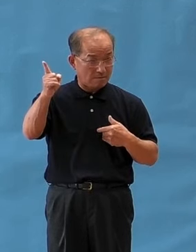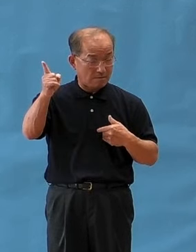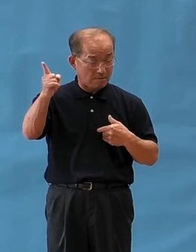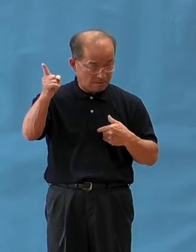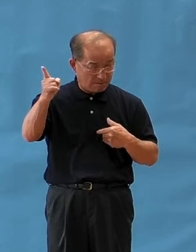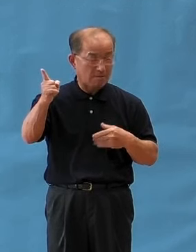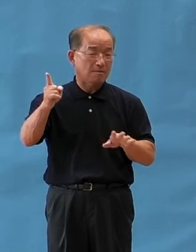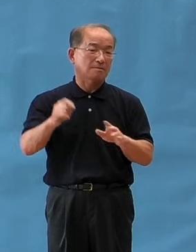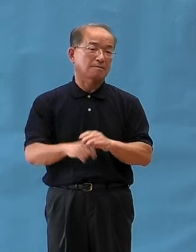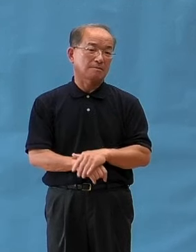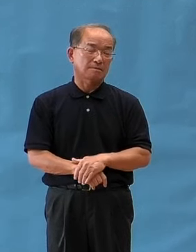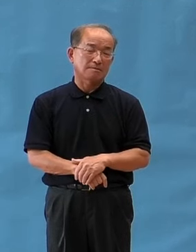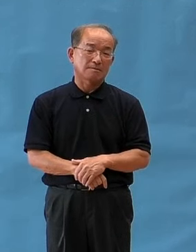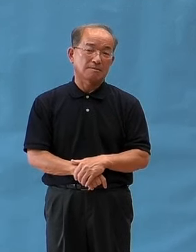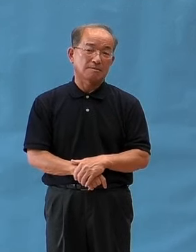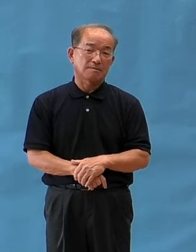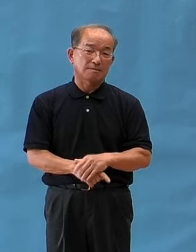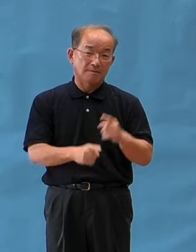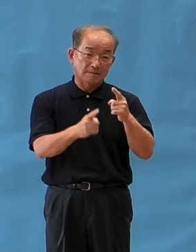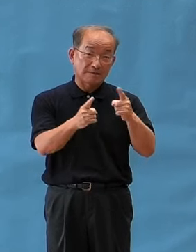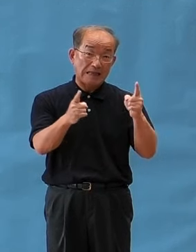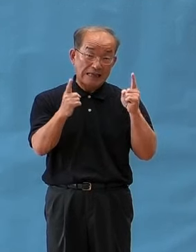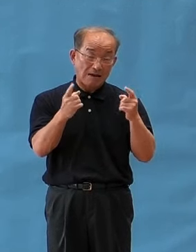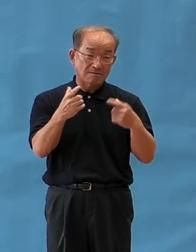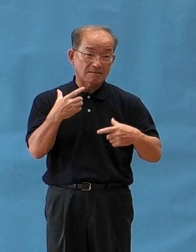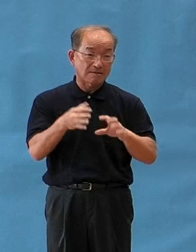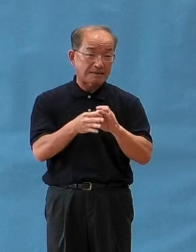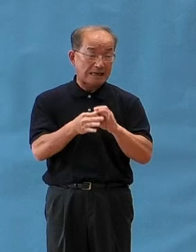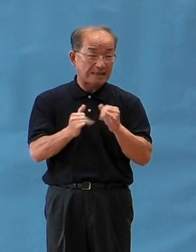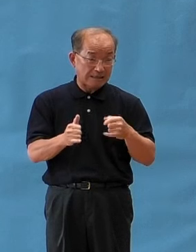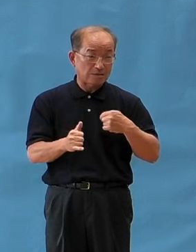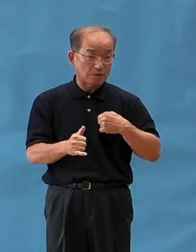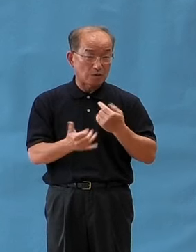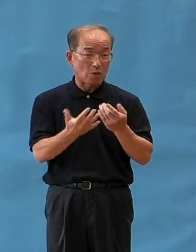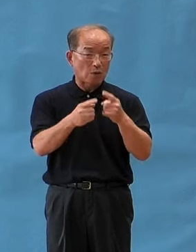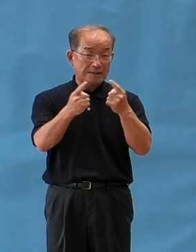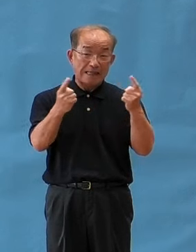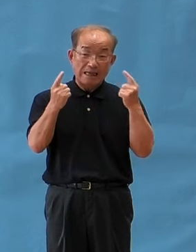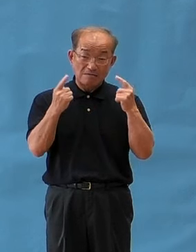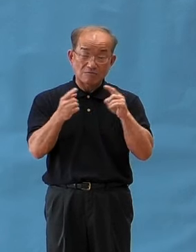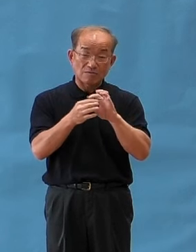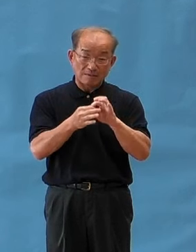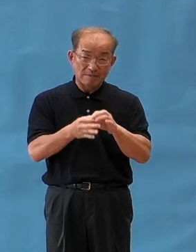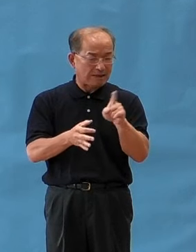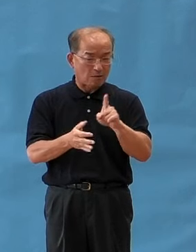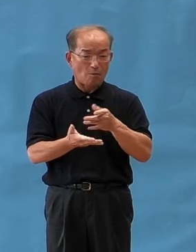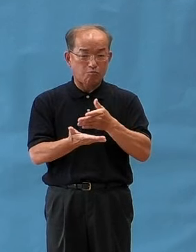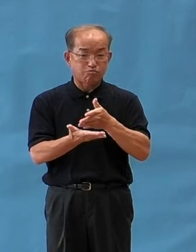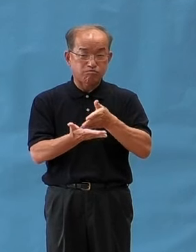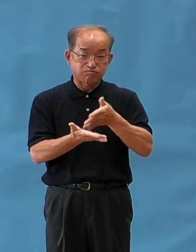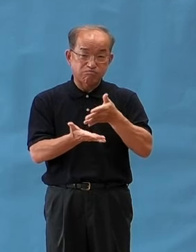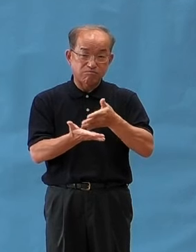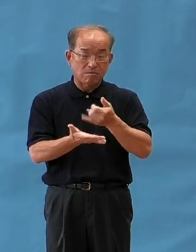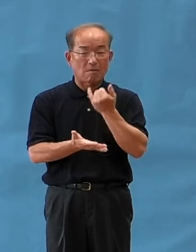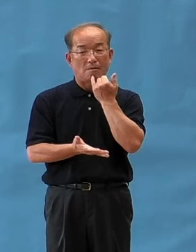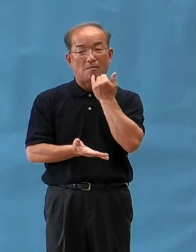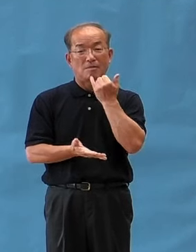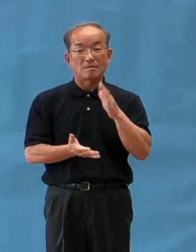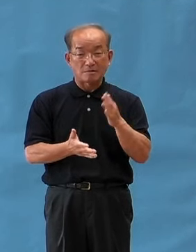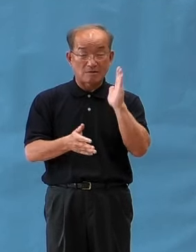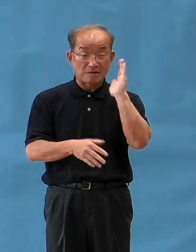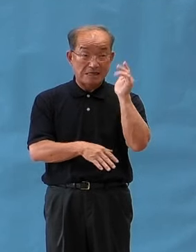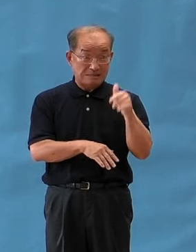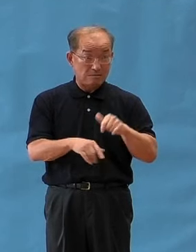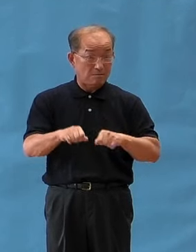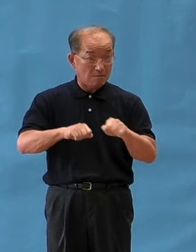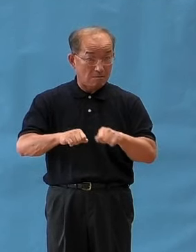は。その大学関係者が自分のその外学のために何を言っても構わないけど、その政治をする側がそんな大学のためにと